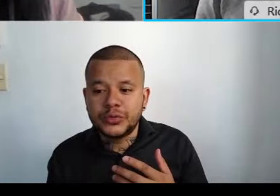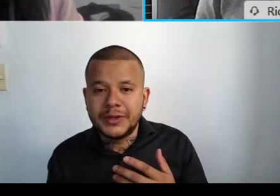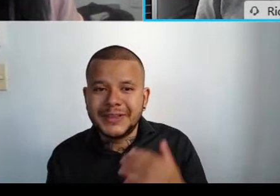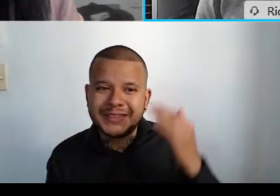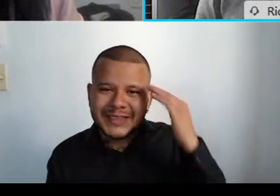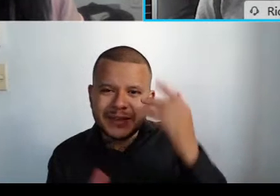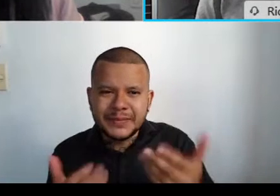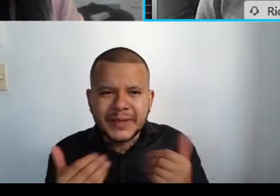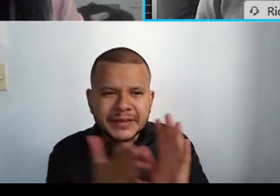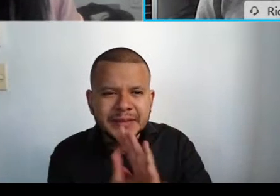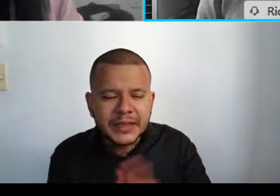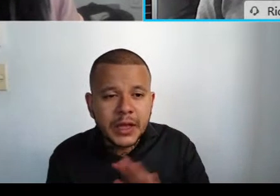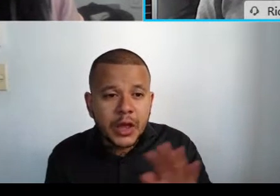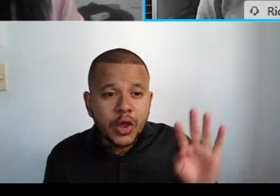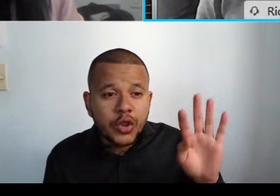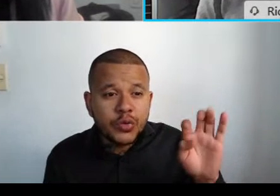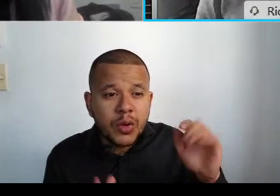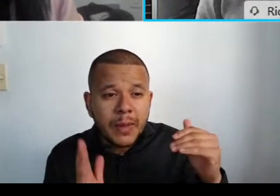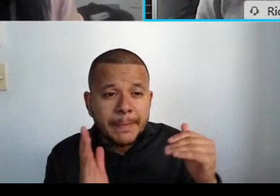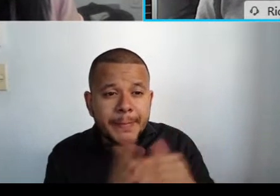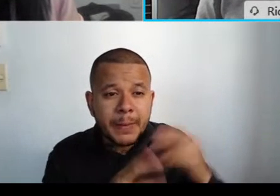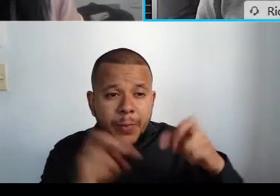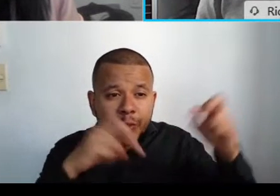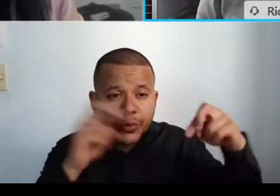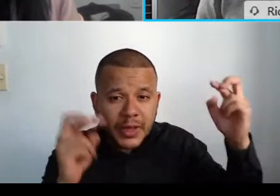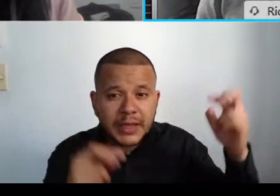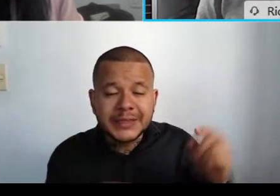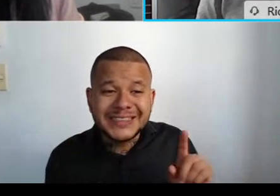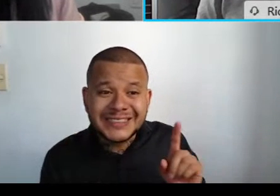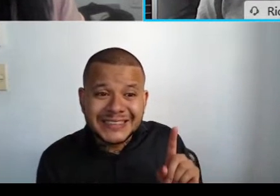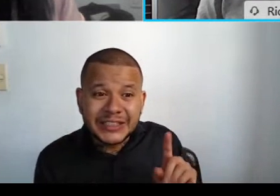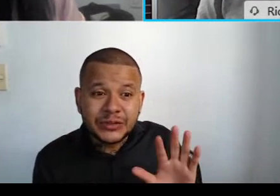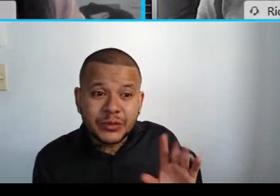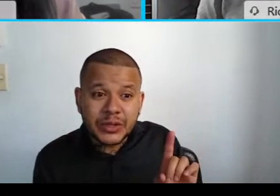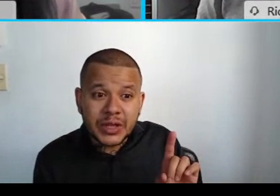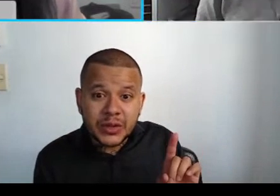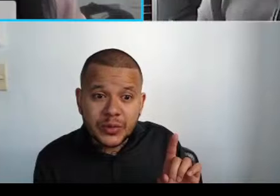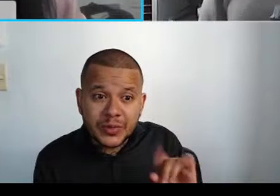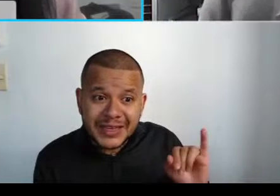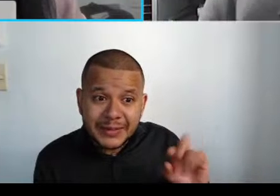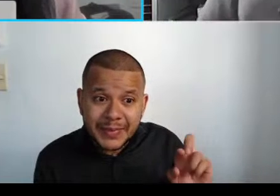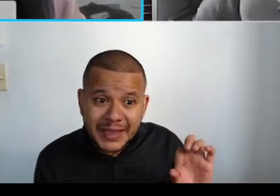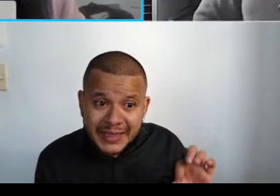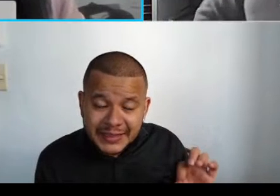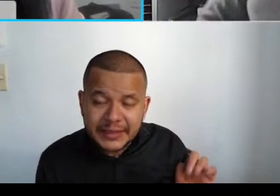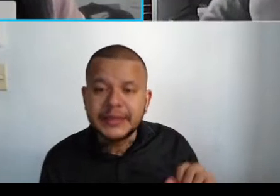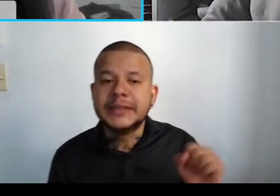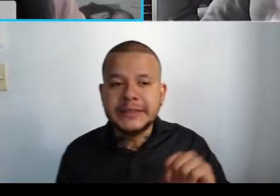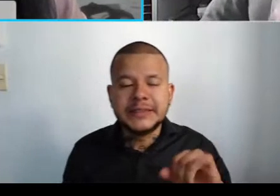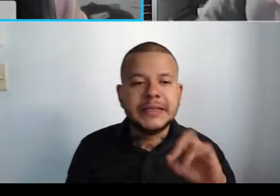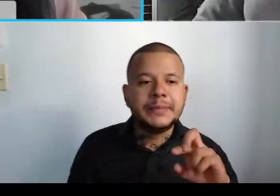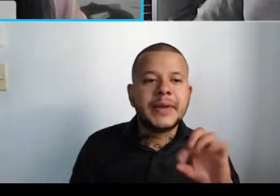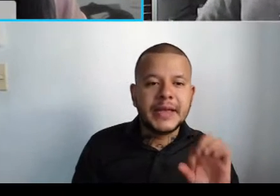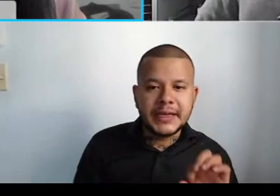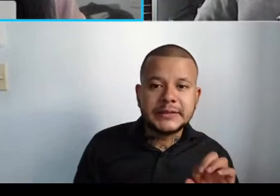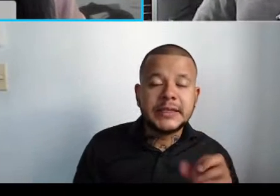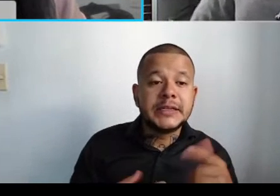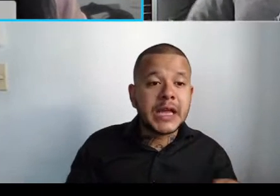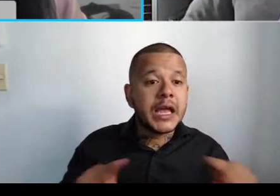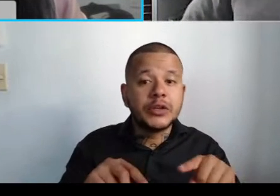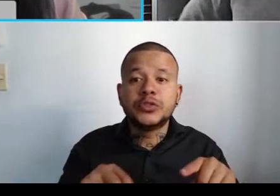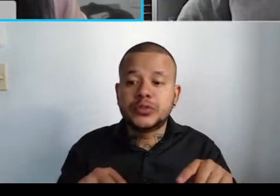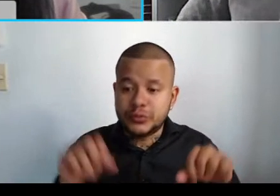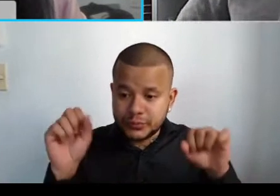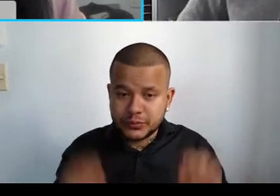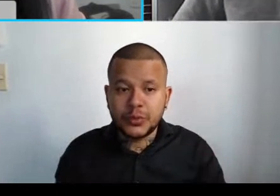precisamente, 9.000 profesionales, 151 IPS, ¿nos estás diciendo? IPS, 151 IPS autorizadas